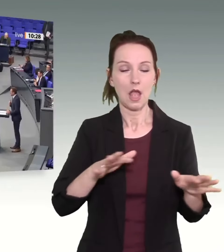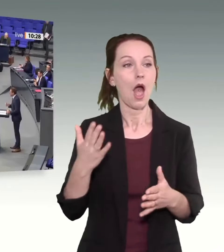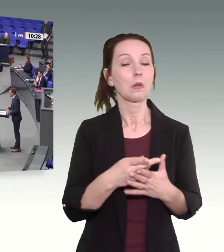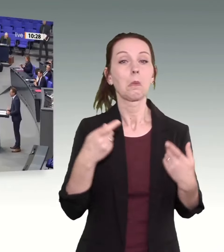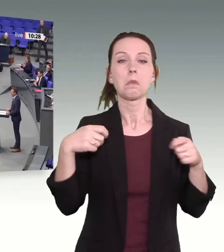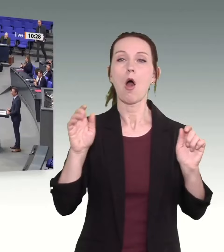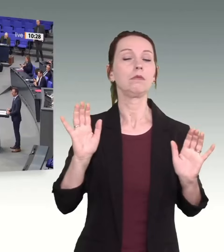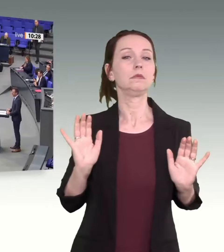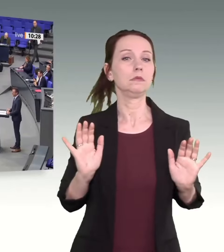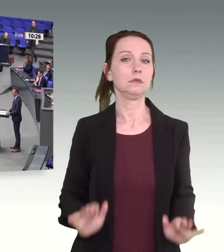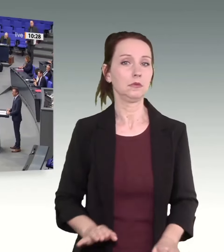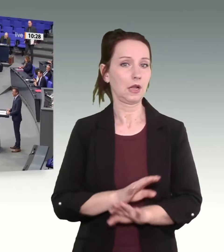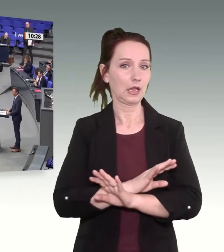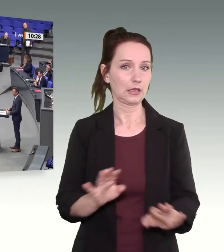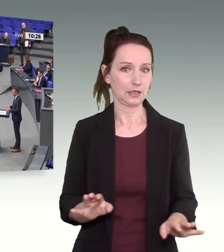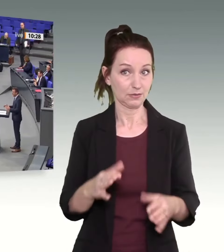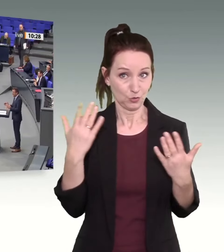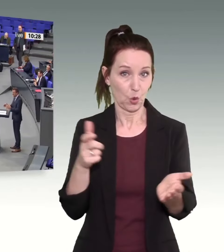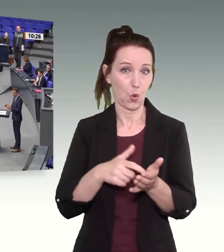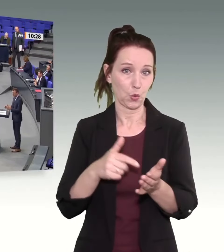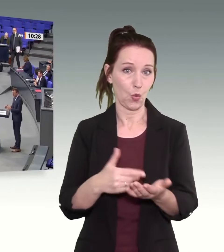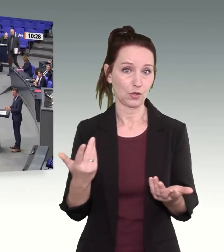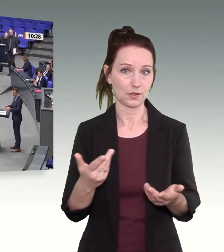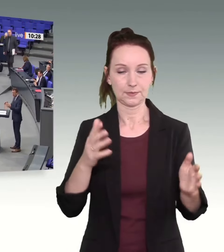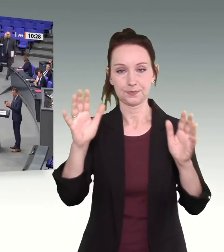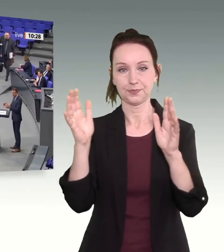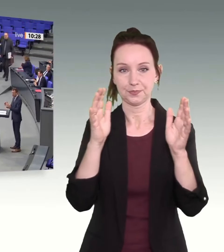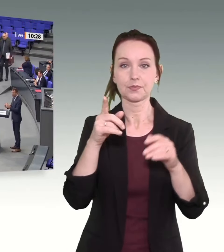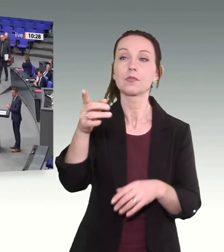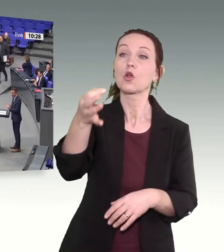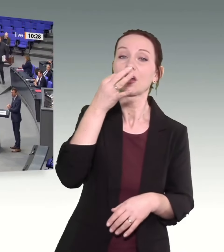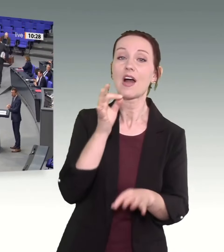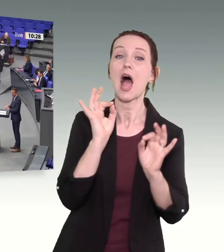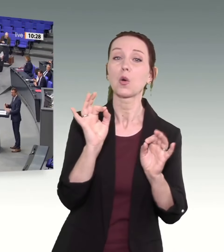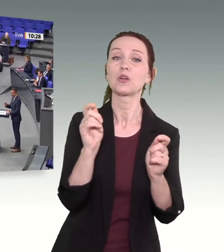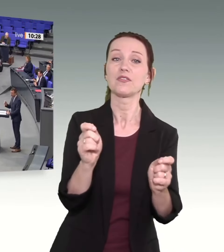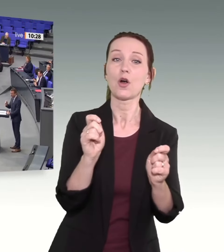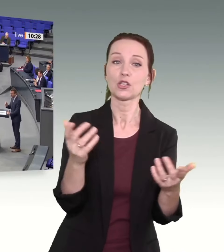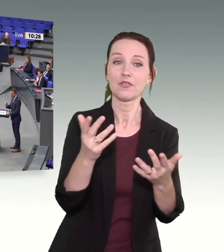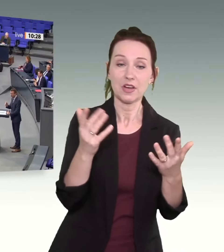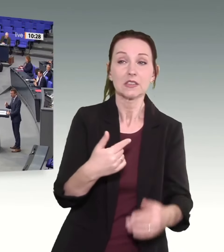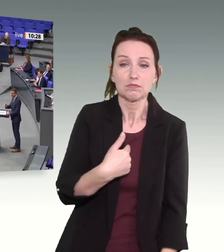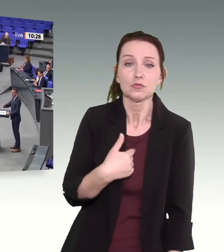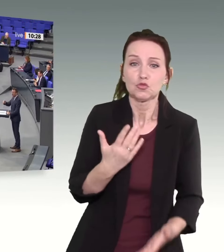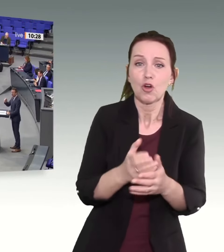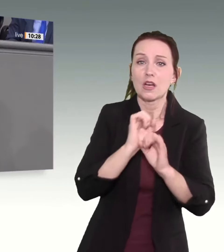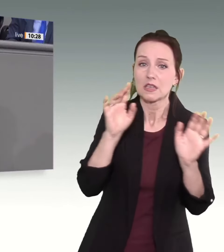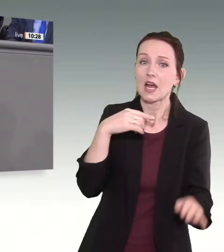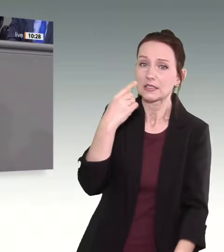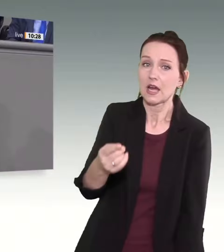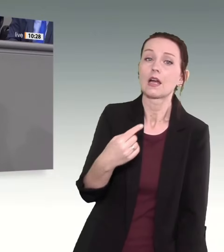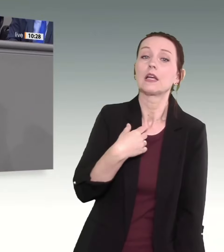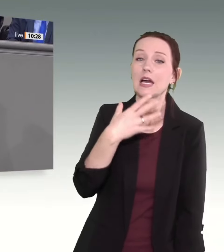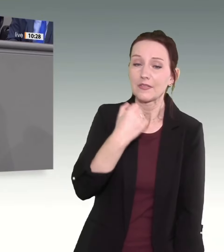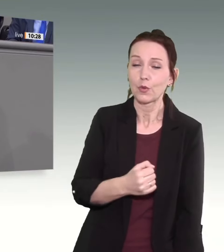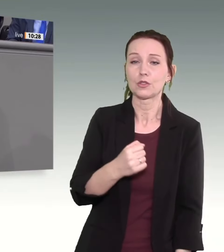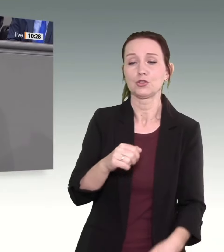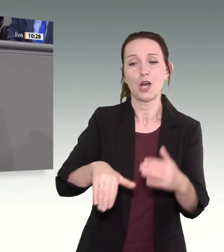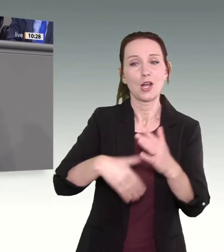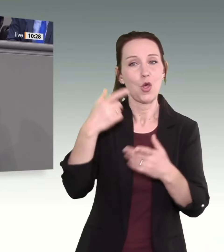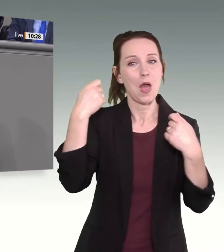Und weil Sie nach den konkreten Vorschlägen gefragt haben, wir sagen ganz klar, wir wollen den Neubaustandard EH55 förderfähig machen.